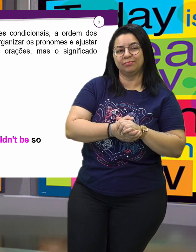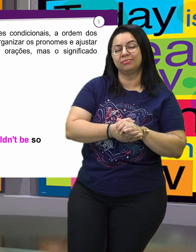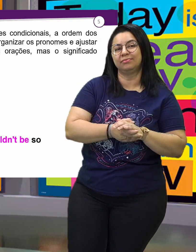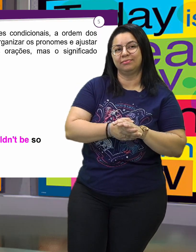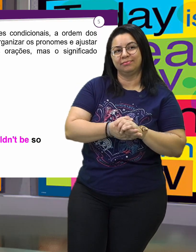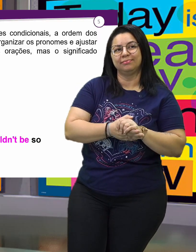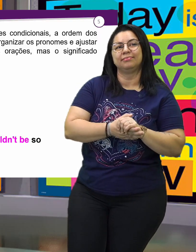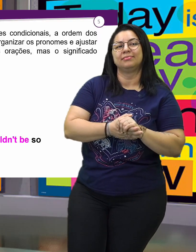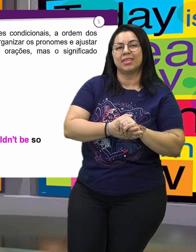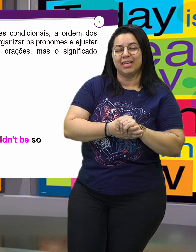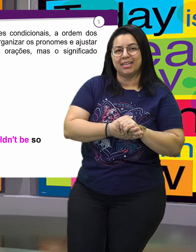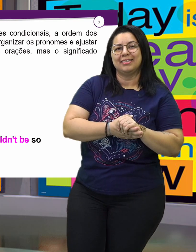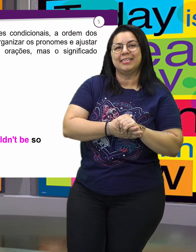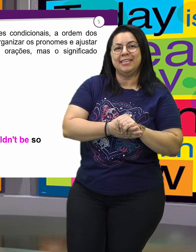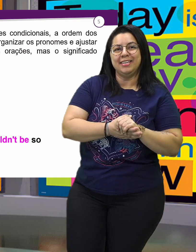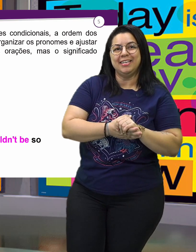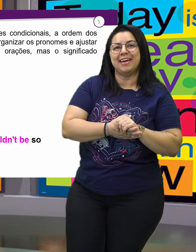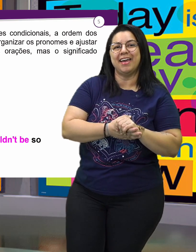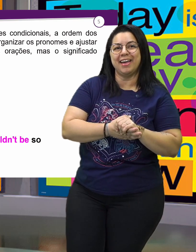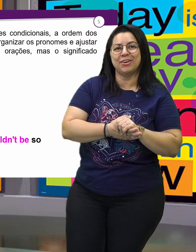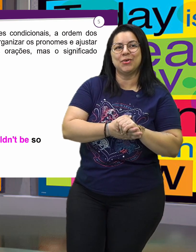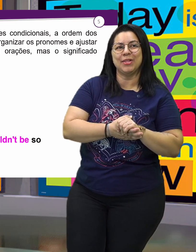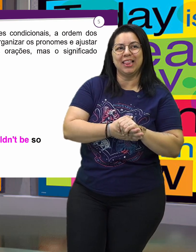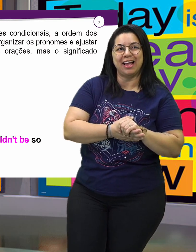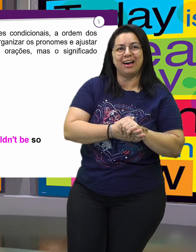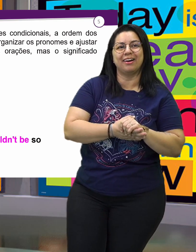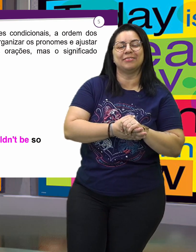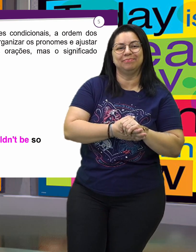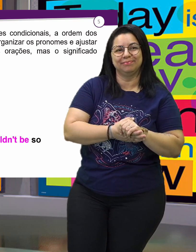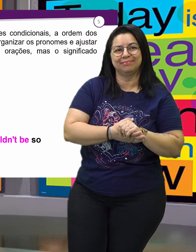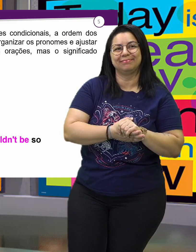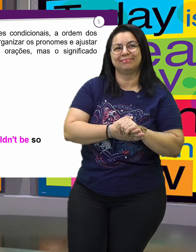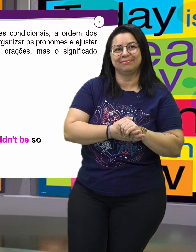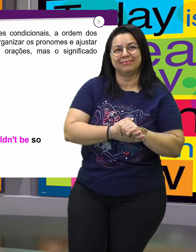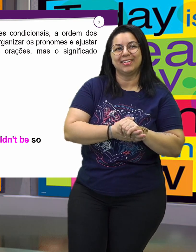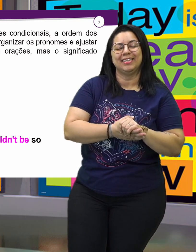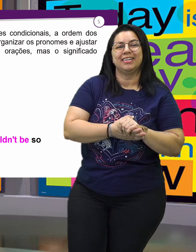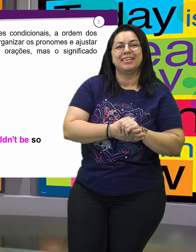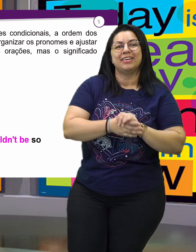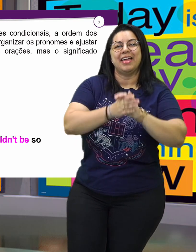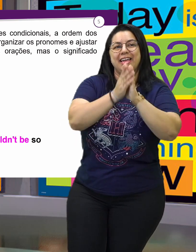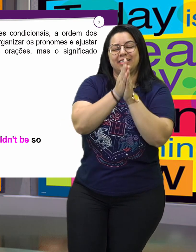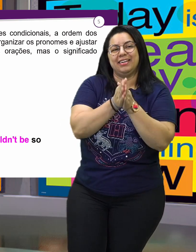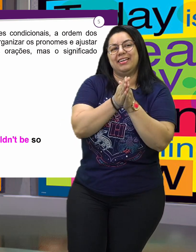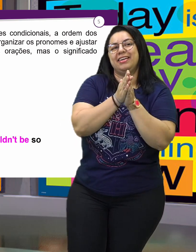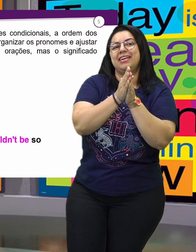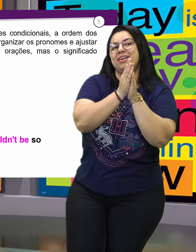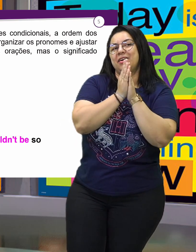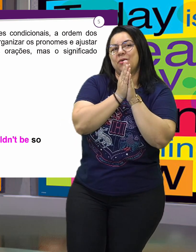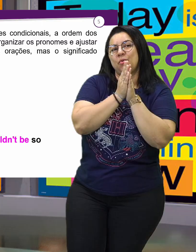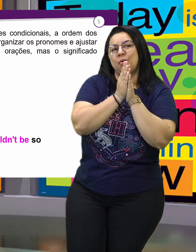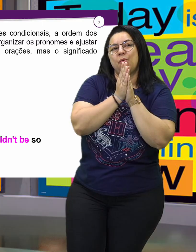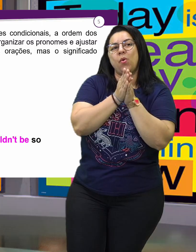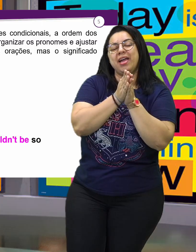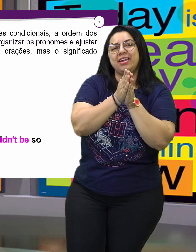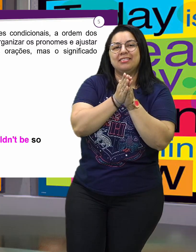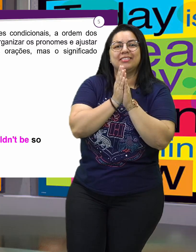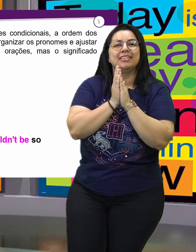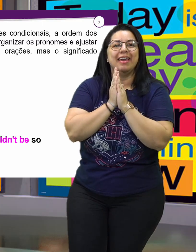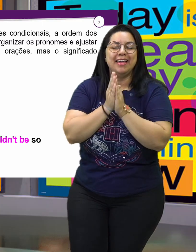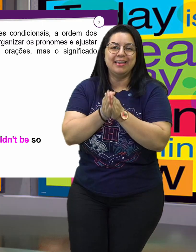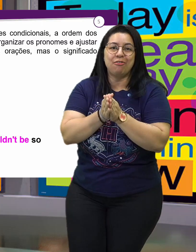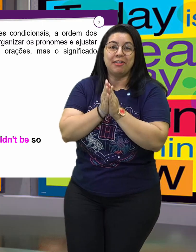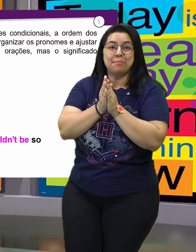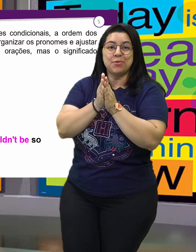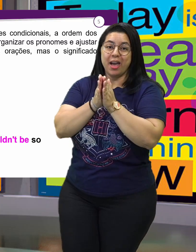Viu? Isso é um verbo no passado. Isso é um verbo no passado. Qual é a diferença dos dois, teacher? De rained para went.